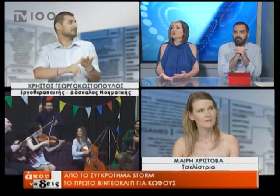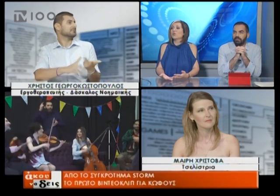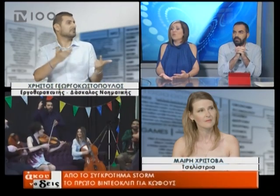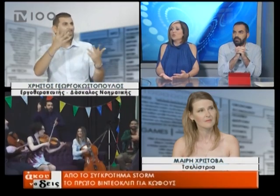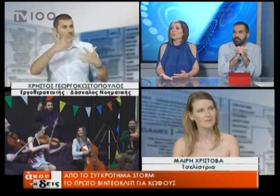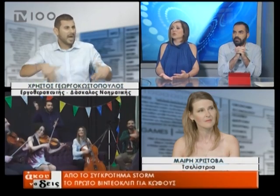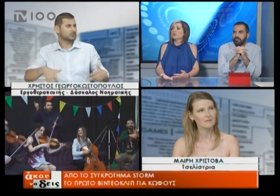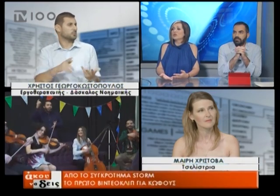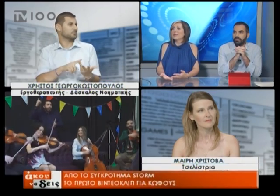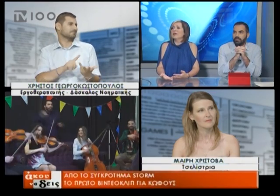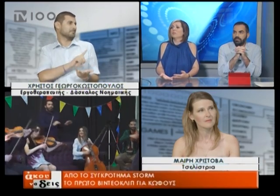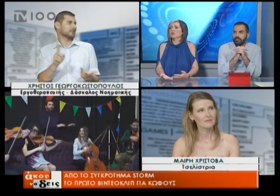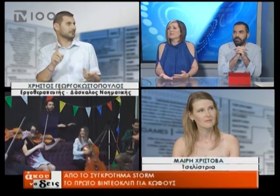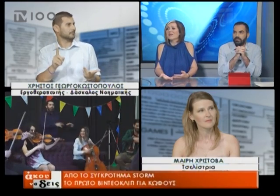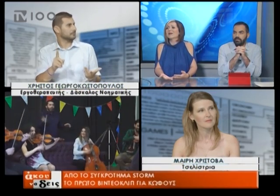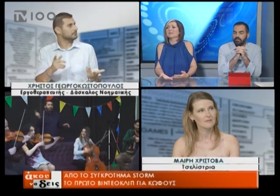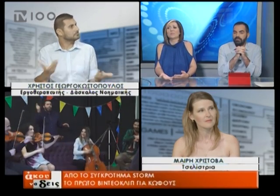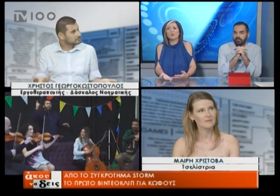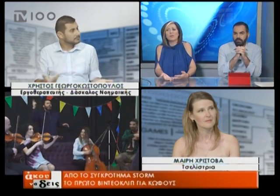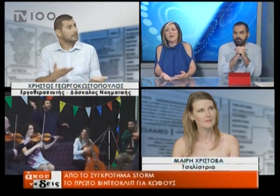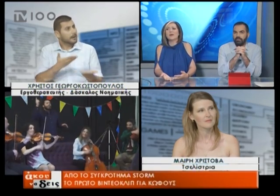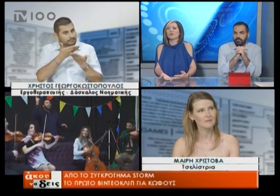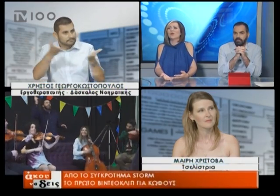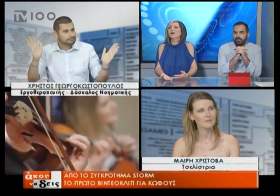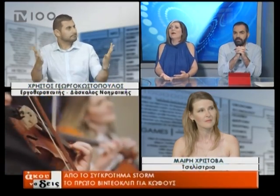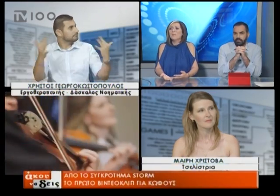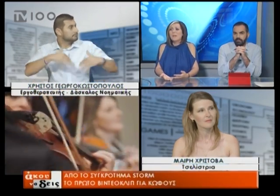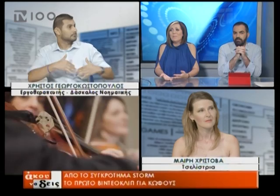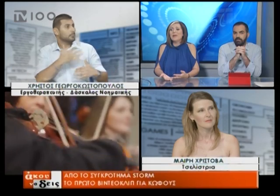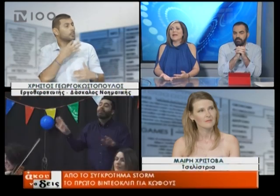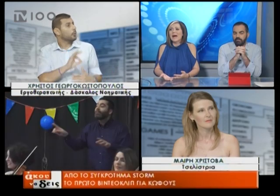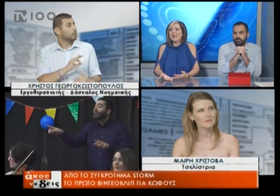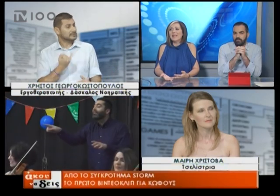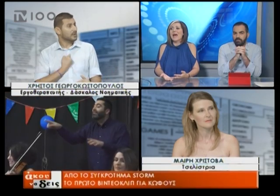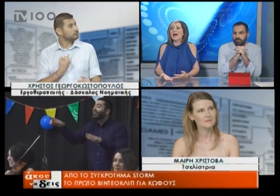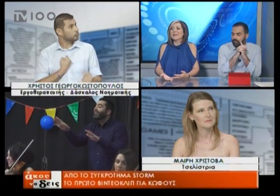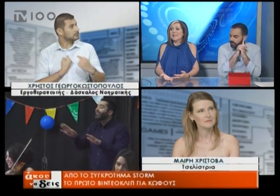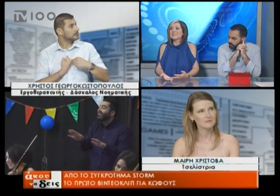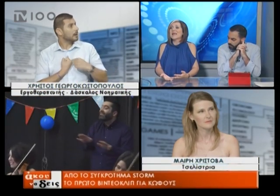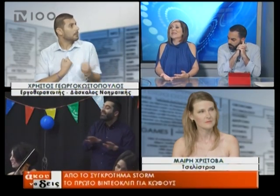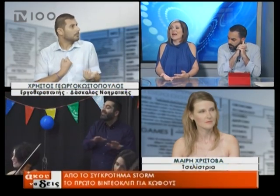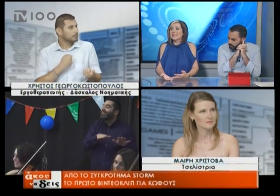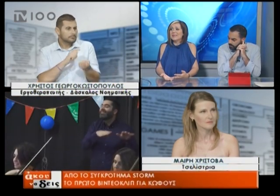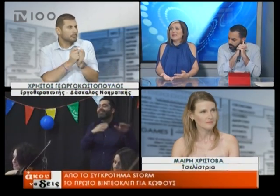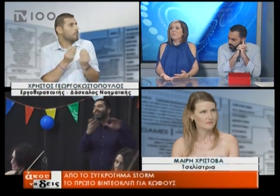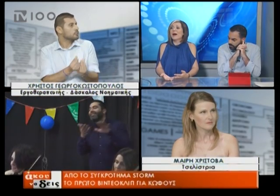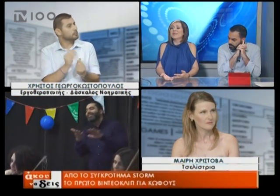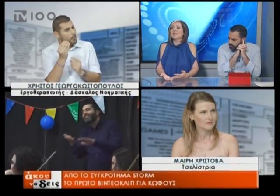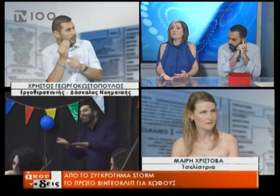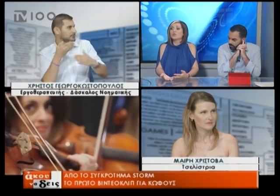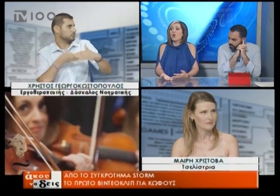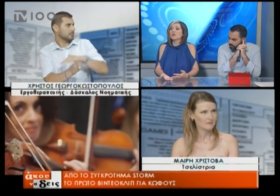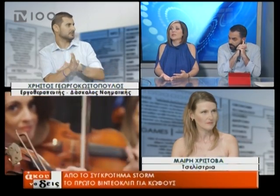αποβάλουμε τους κοφούς από τη μουσική, από τις τέχνες, από το θέατρο. Πρέπει να είναι ανοιχτές γιατί